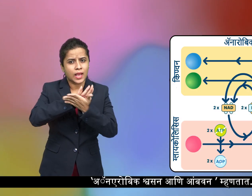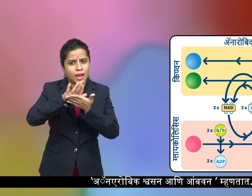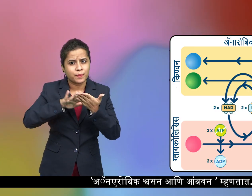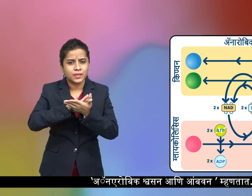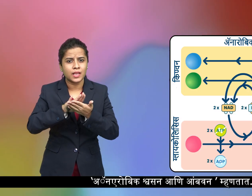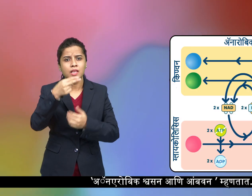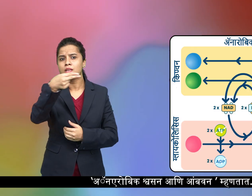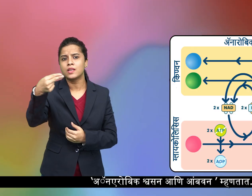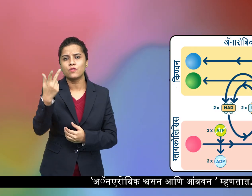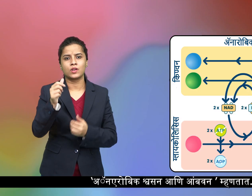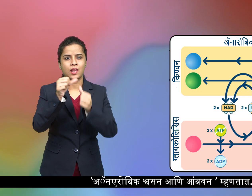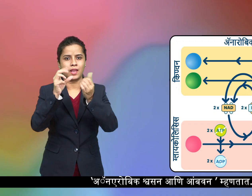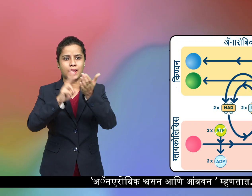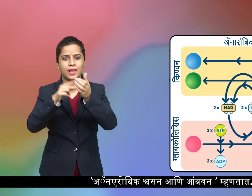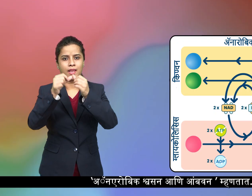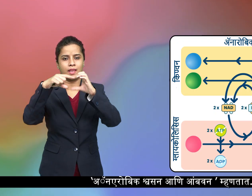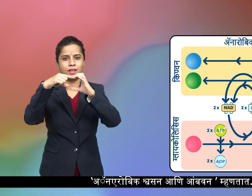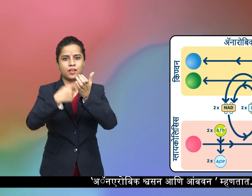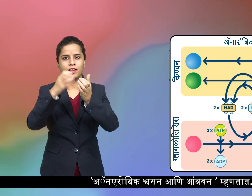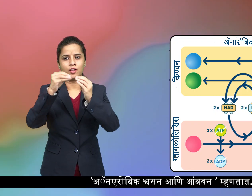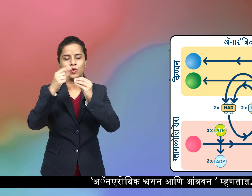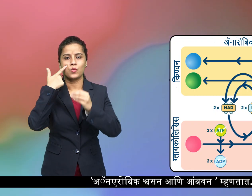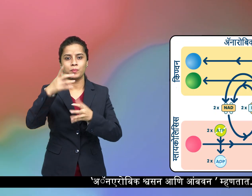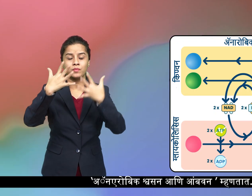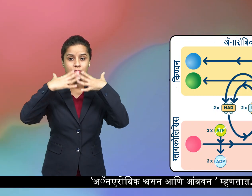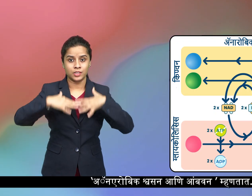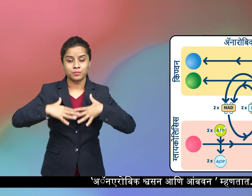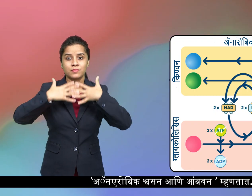ॲनारोबिक श्वसन आणि आंबवण म्हणतात.